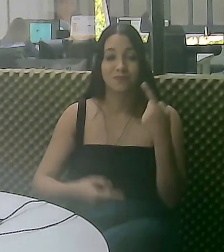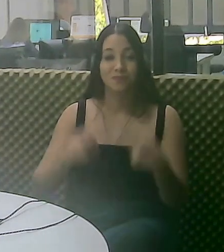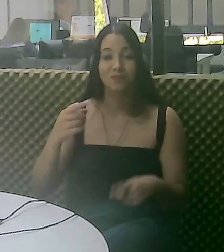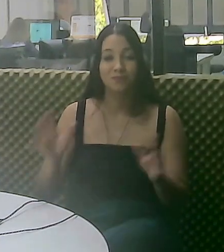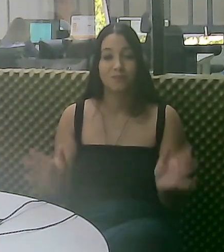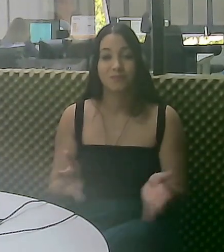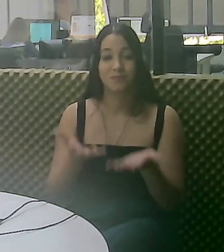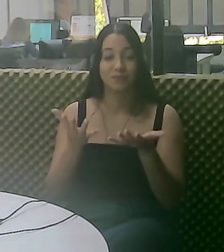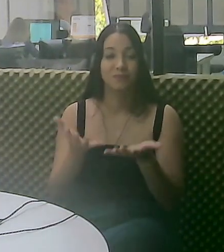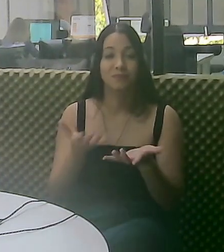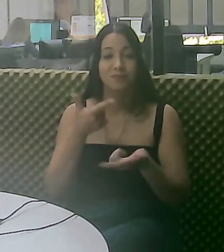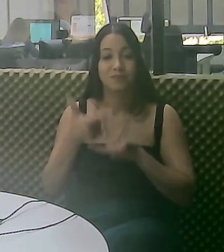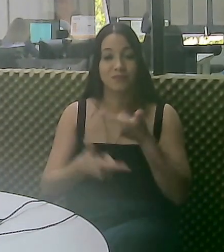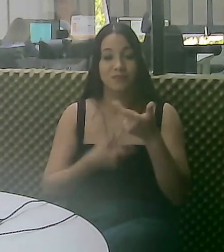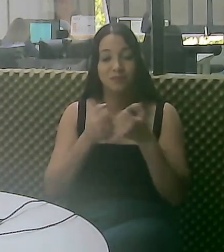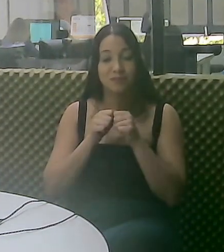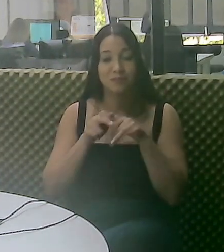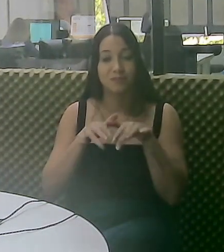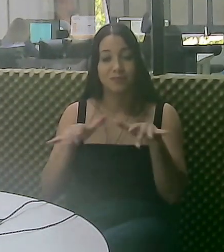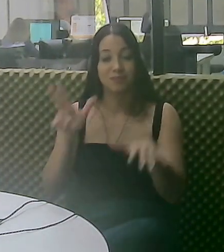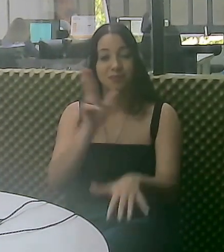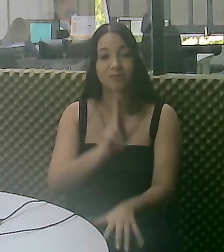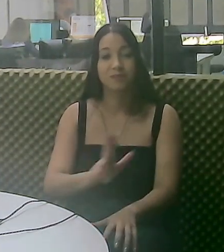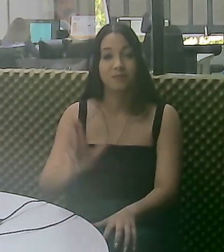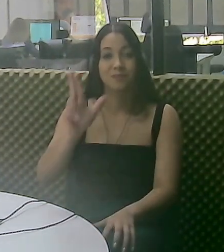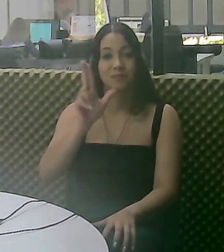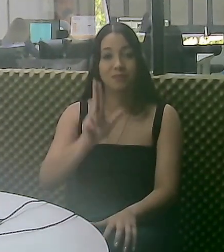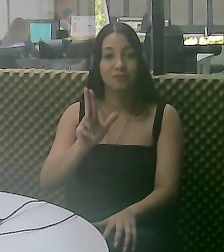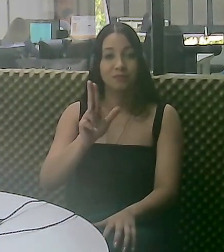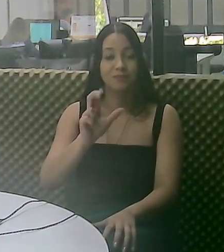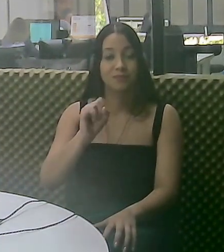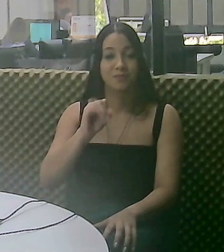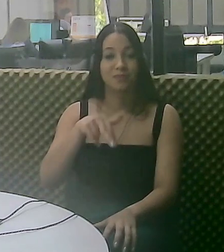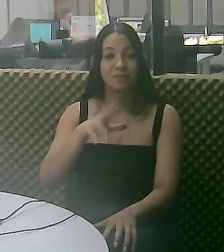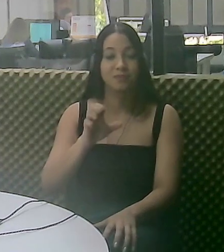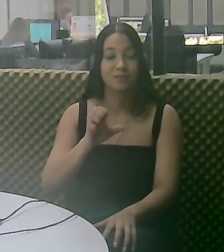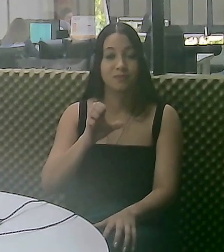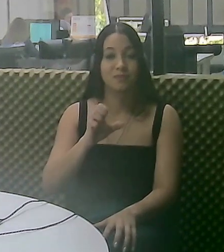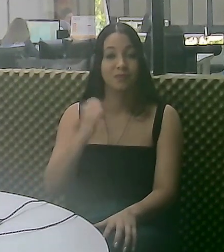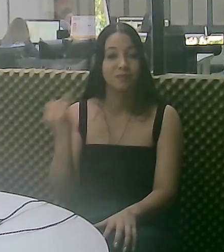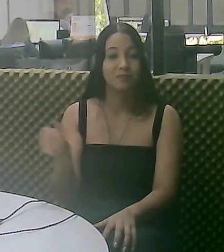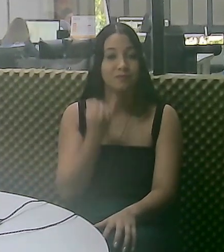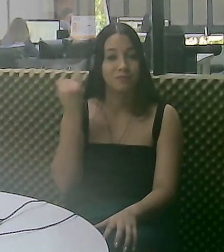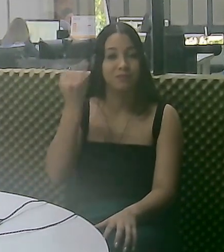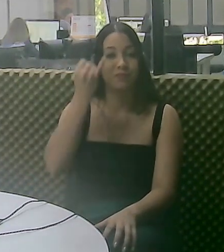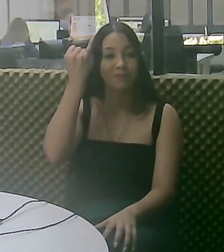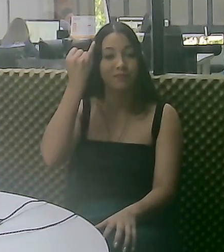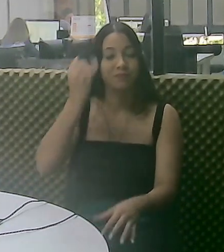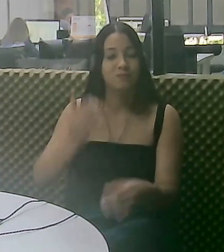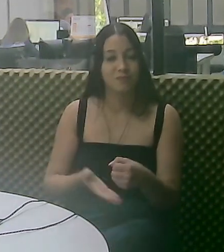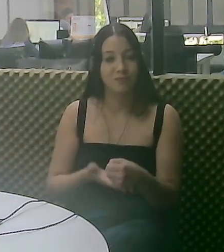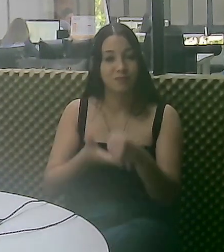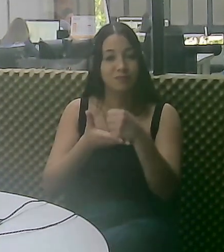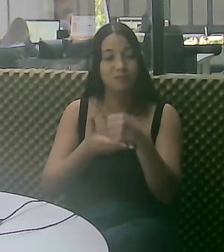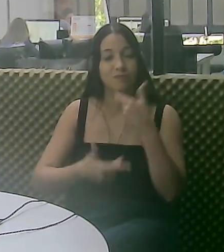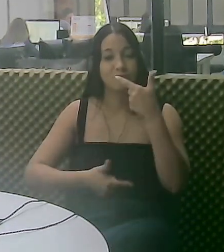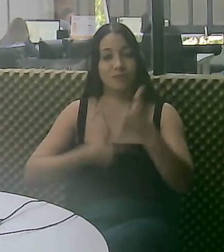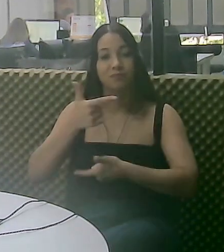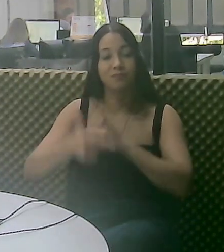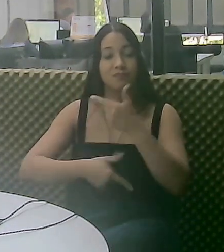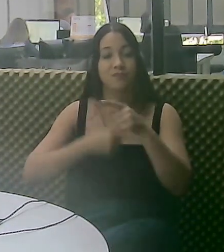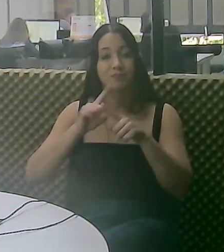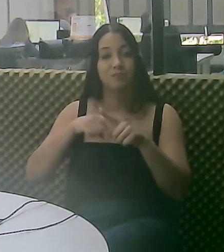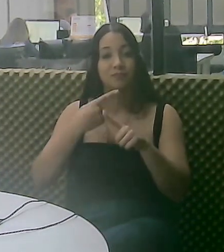de estimular o mercado de trabalho, a Prefeitura de Uberlândia tem no Cine Uberlândia um importante ponto de apoio a trabalhadores e